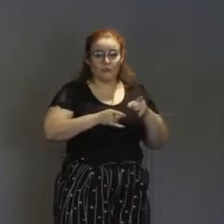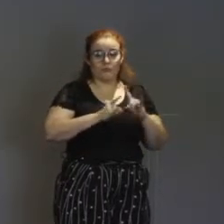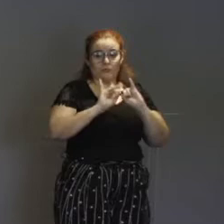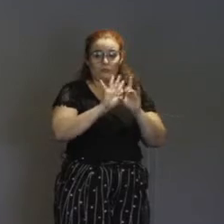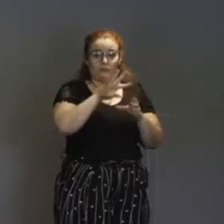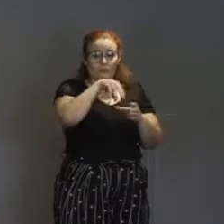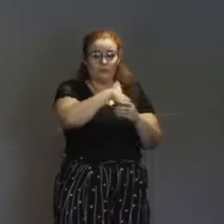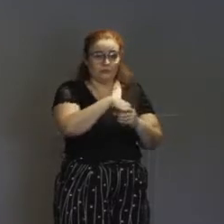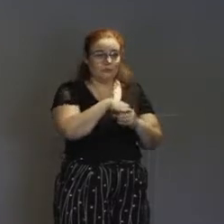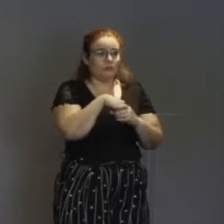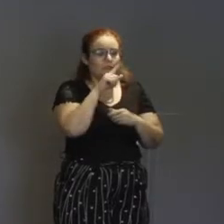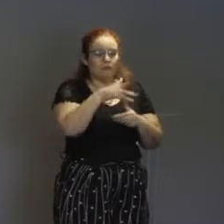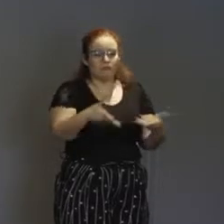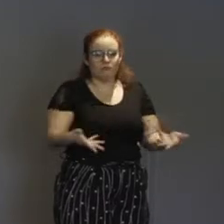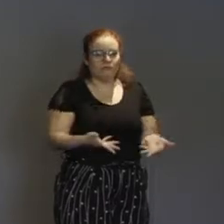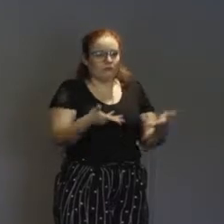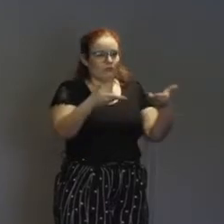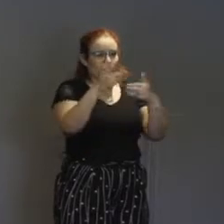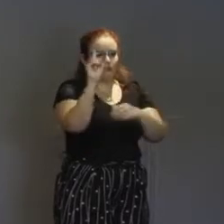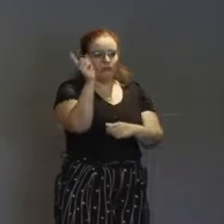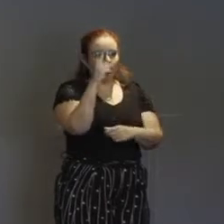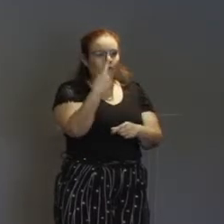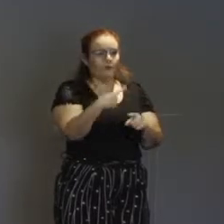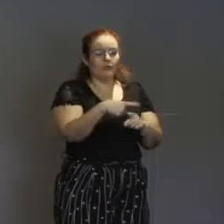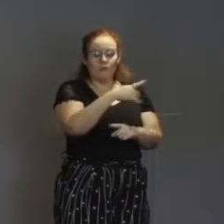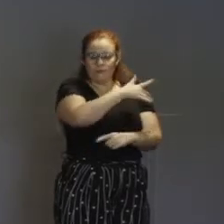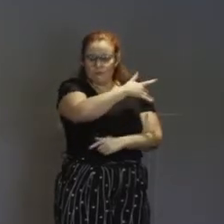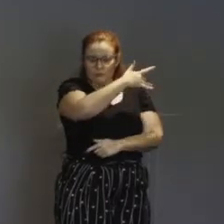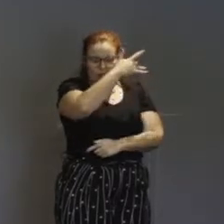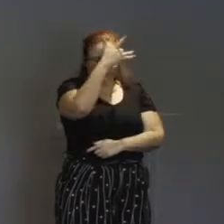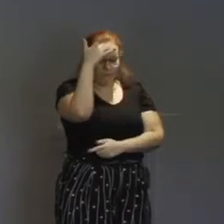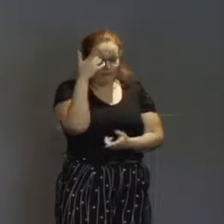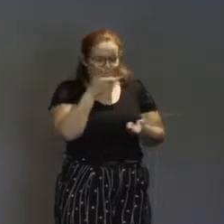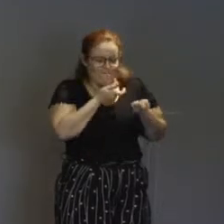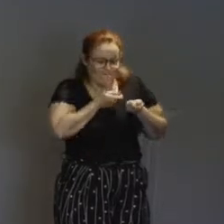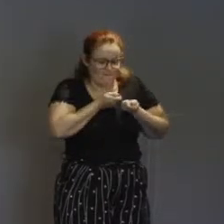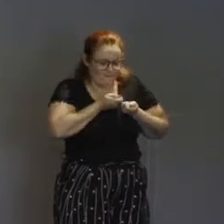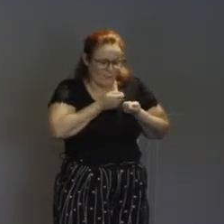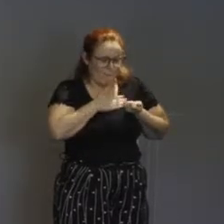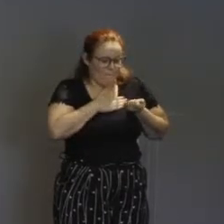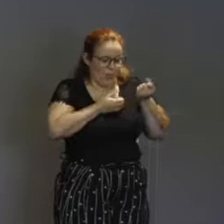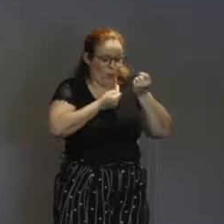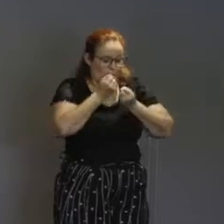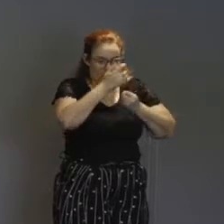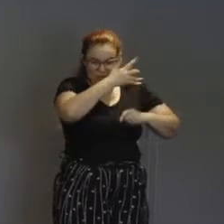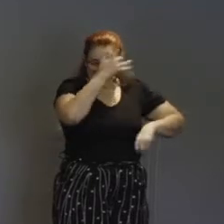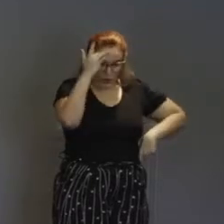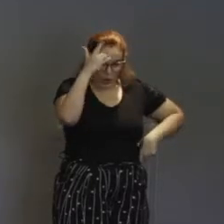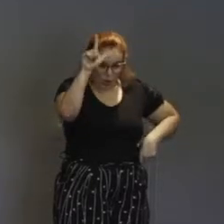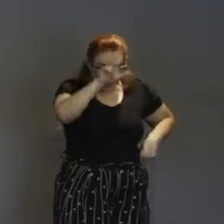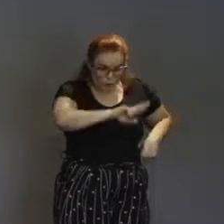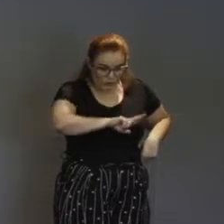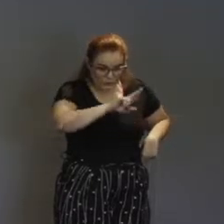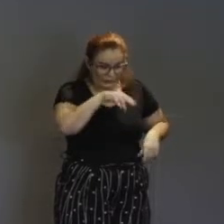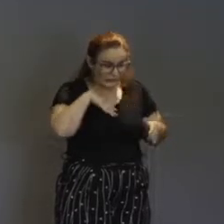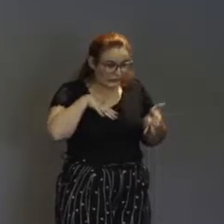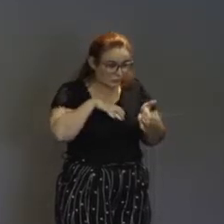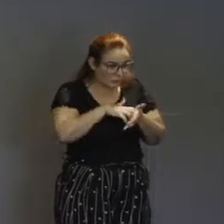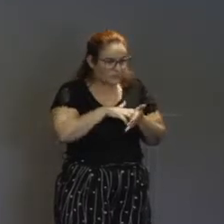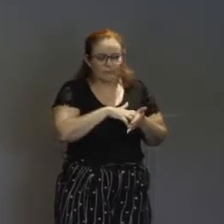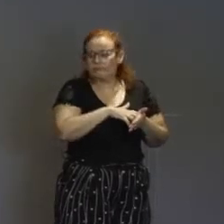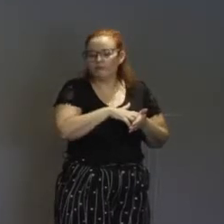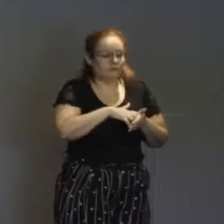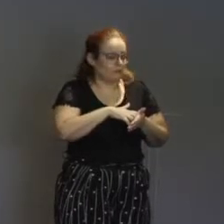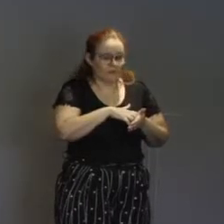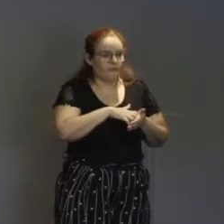Brasil, elas não florescem porque as pessoas têm muito apego. O brasileiro é apegado ao carro. Fala, alguém vai usar meu carro, vai bater meu carro. Não.